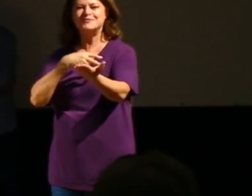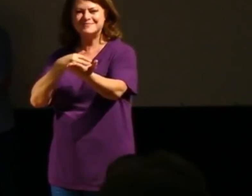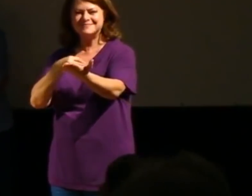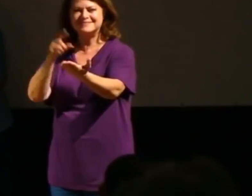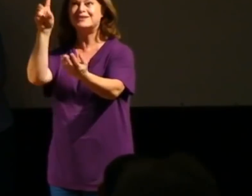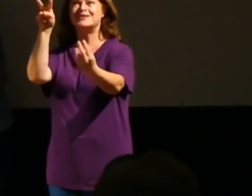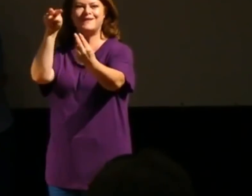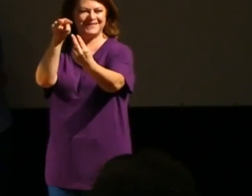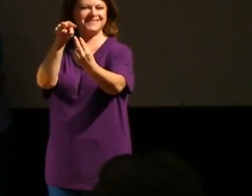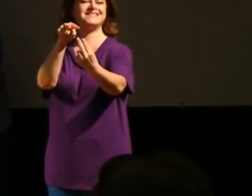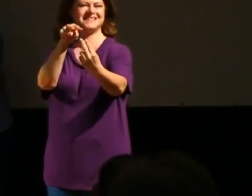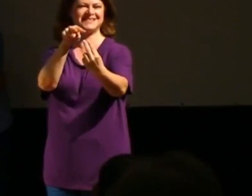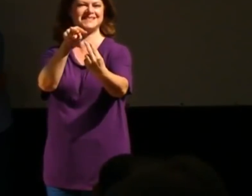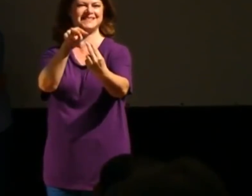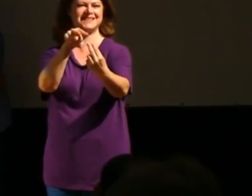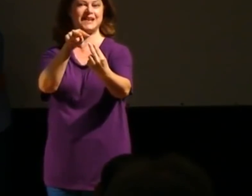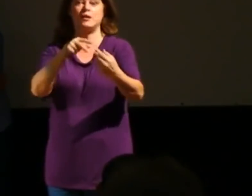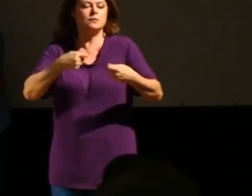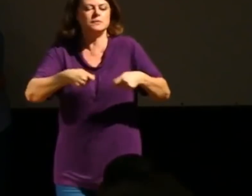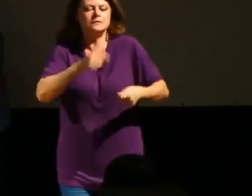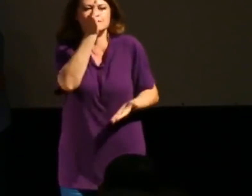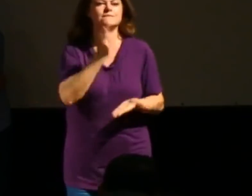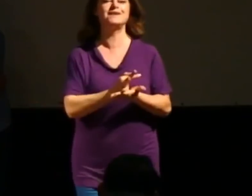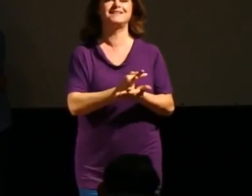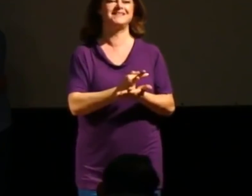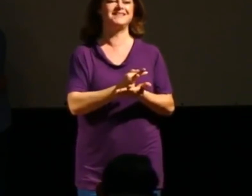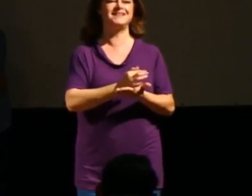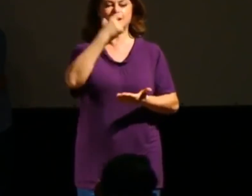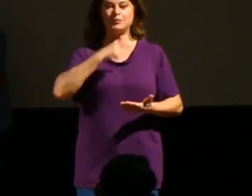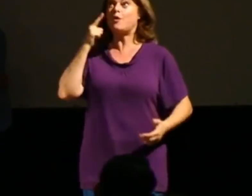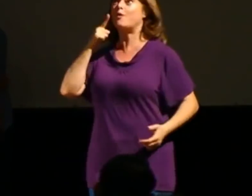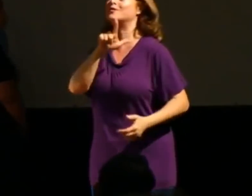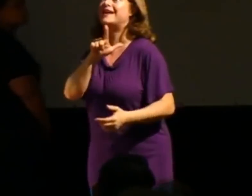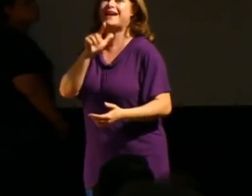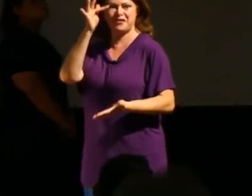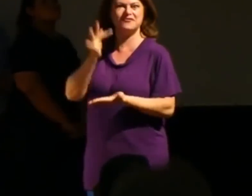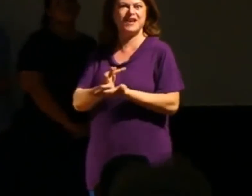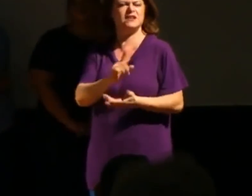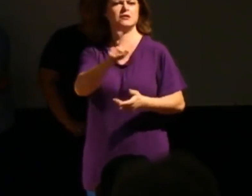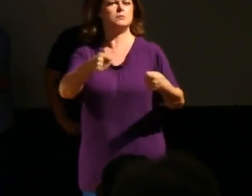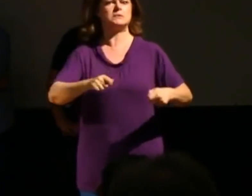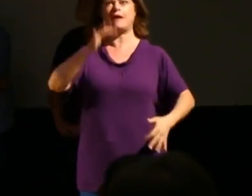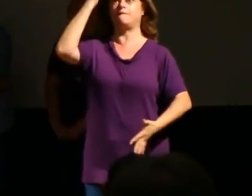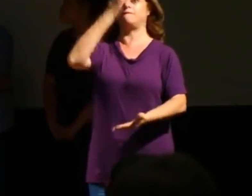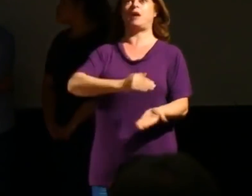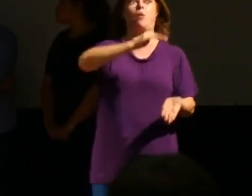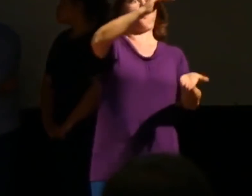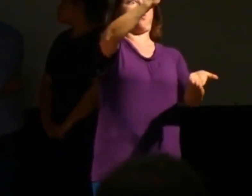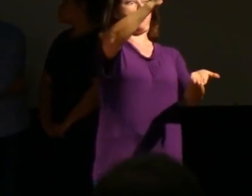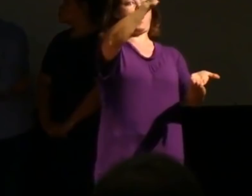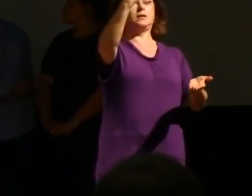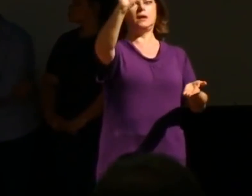Tem gente que alcança porque tem fé. E a tua fé não precisa ser enorme, não, querido, não precisa ser.